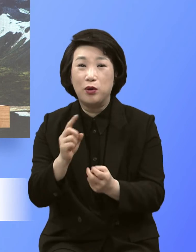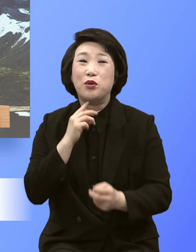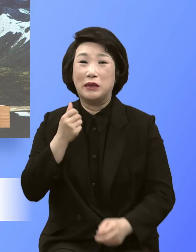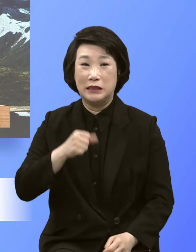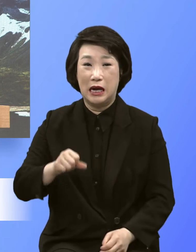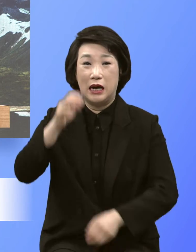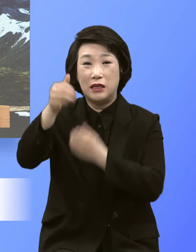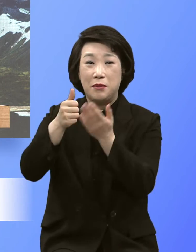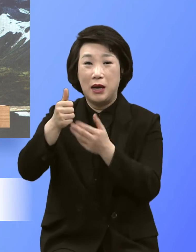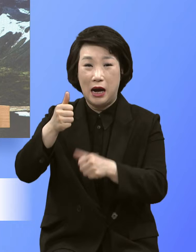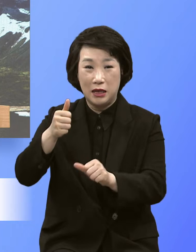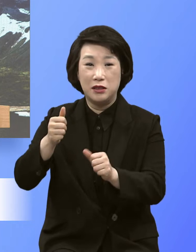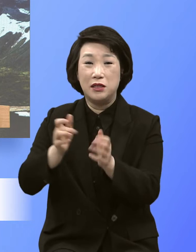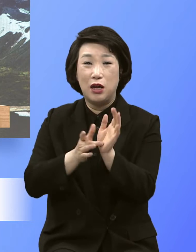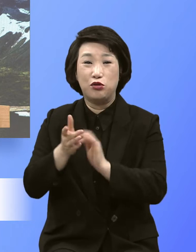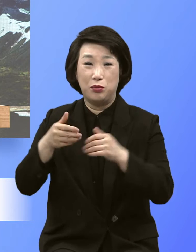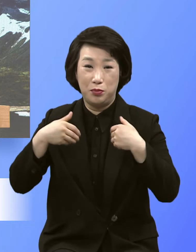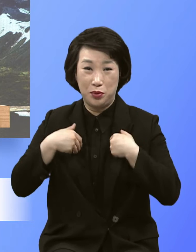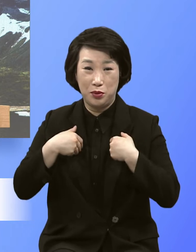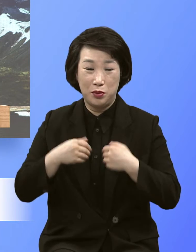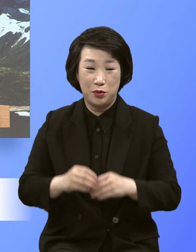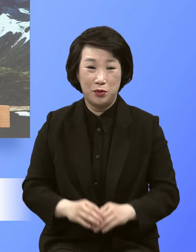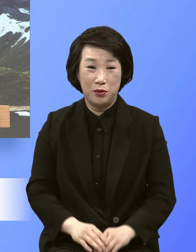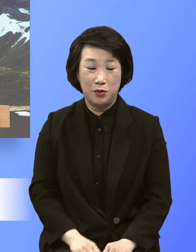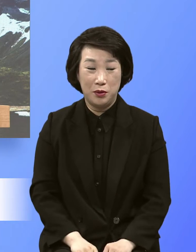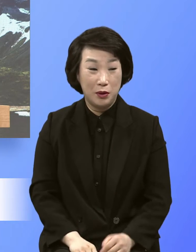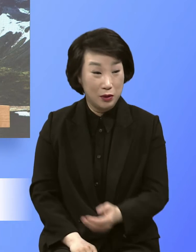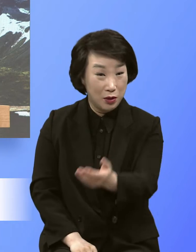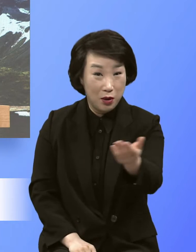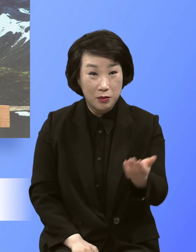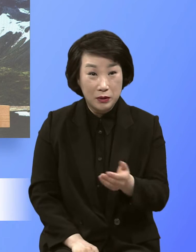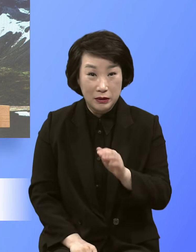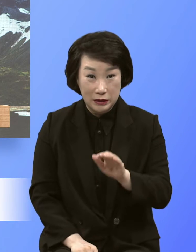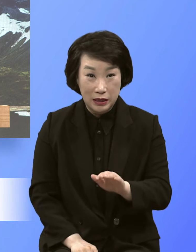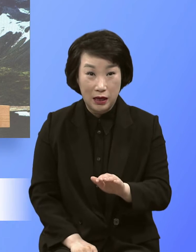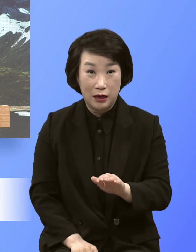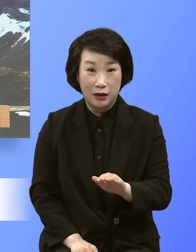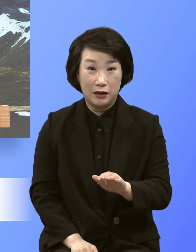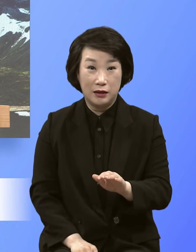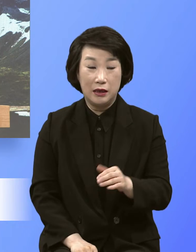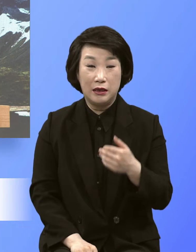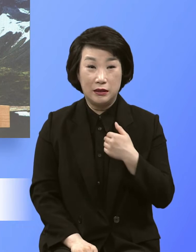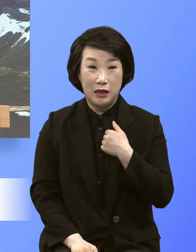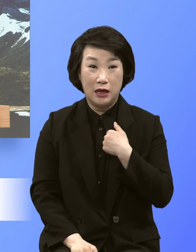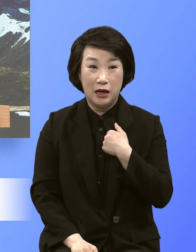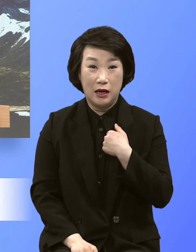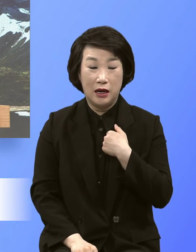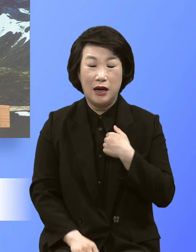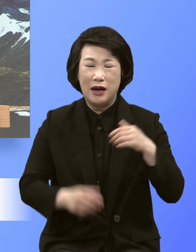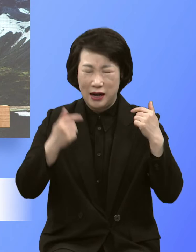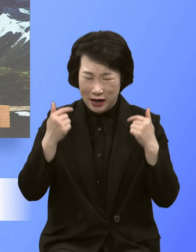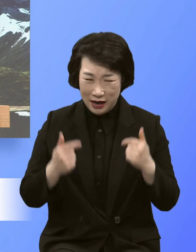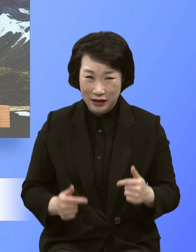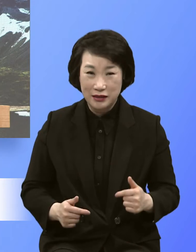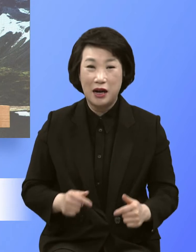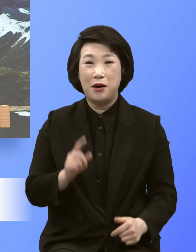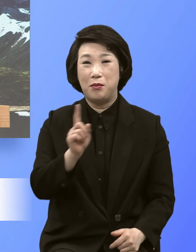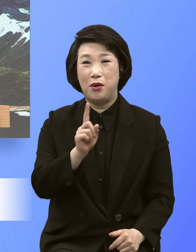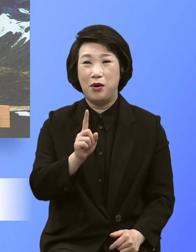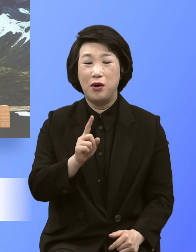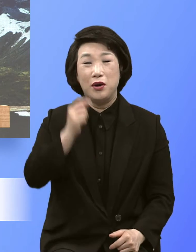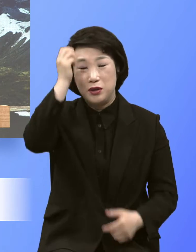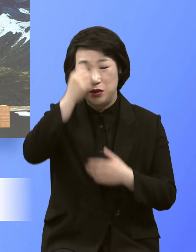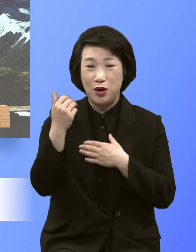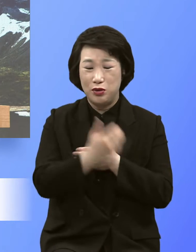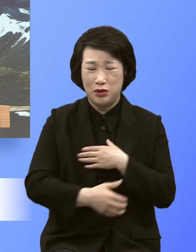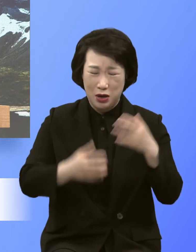아들이 있어야 된다는 것입니다. 여러분들이 내가 항상 어떤 영역